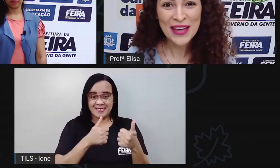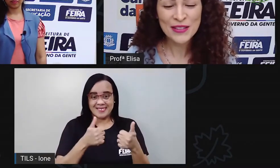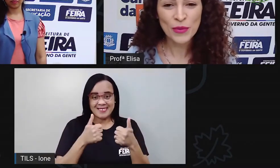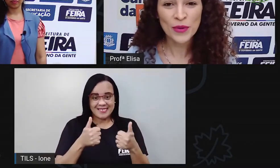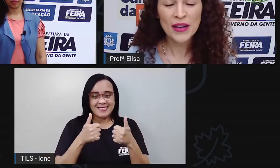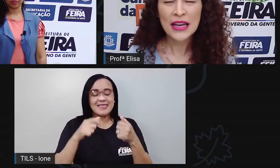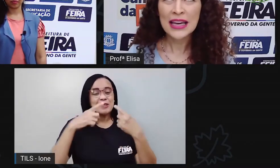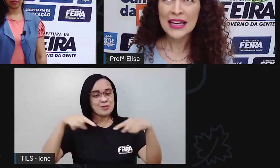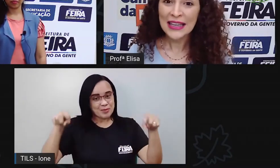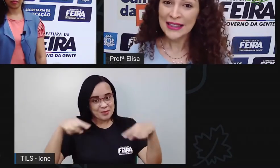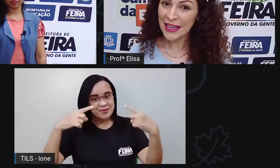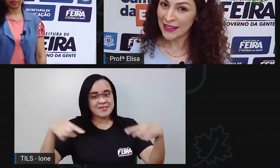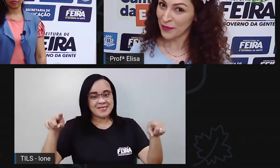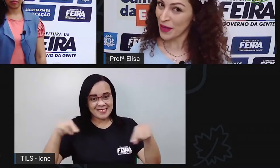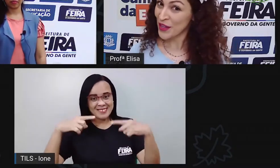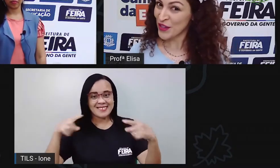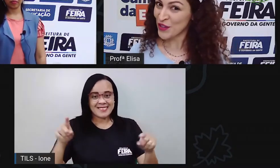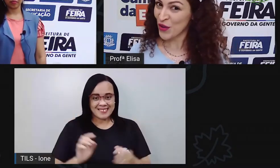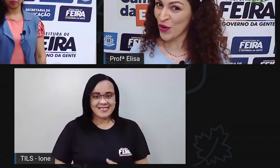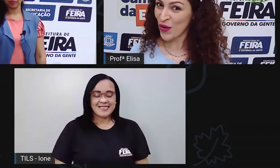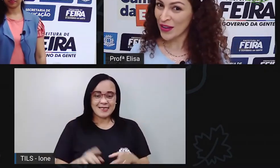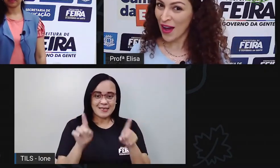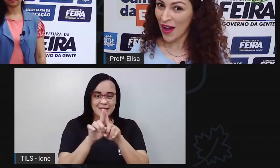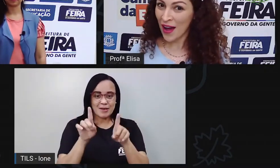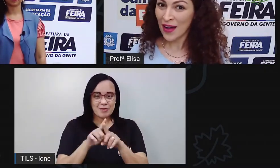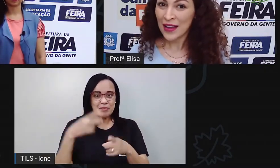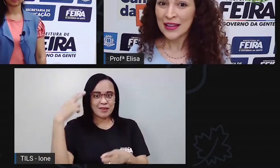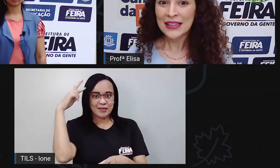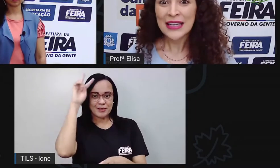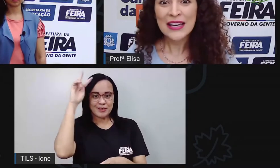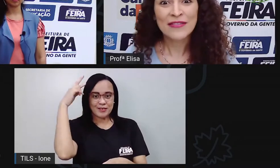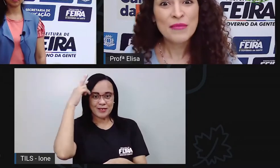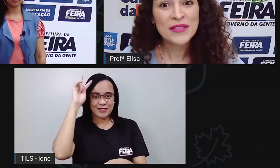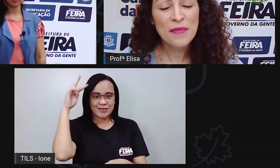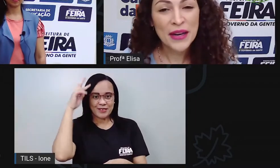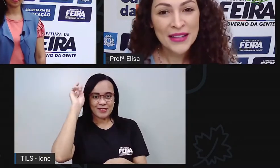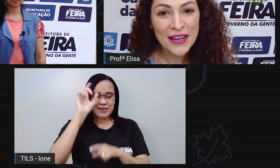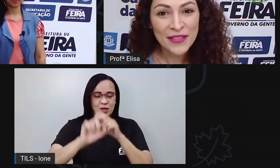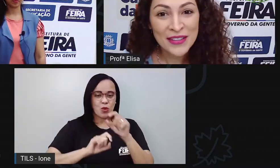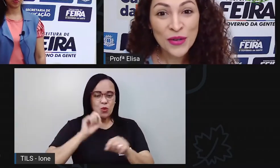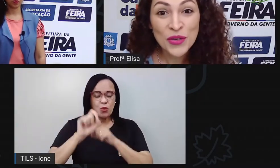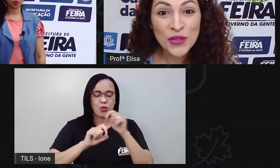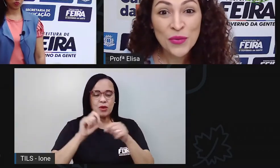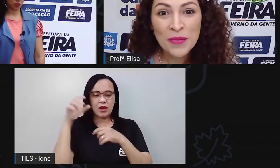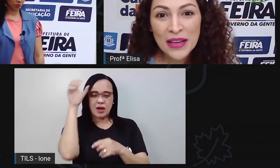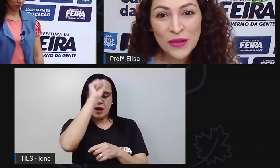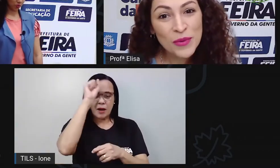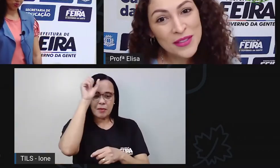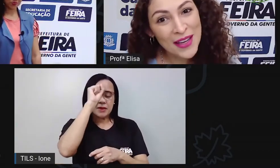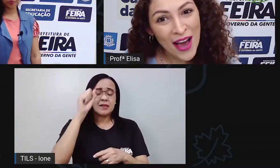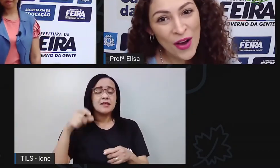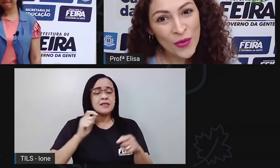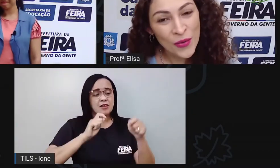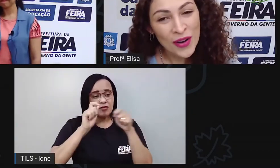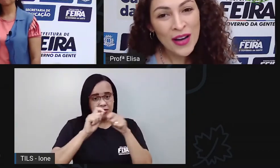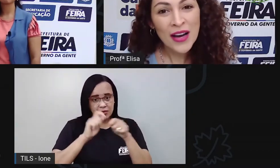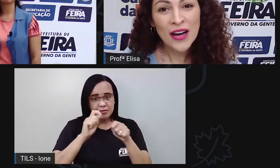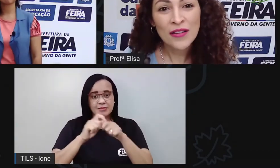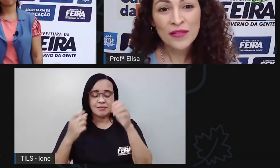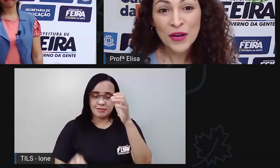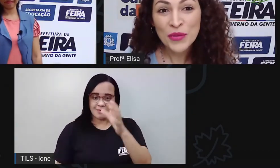Isso mesmo. E tem também história. E vamos aprender a fazer um instrumento